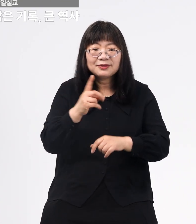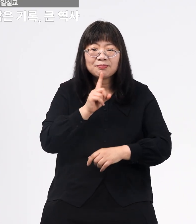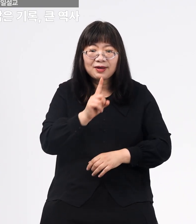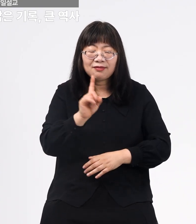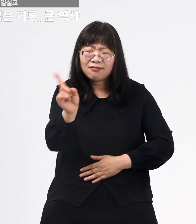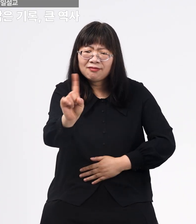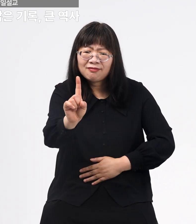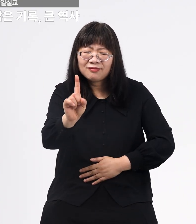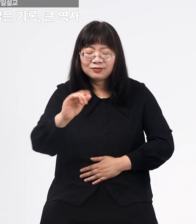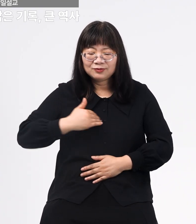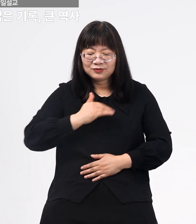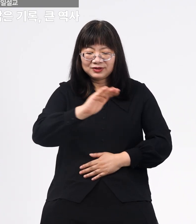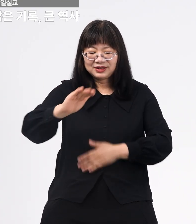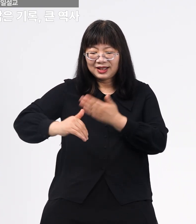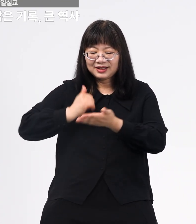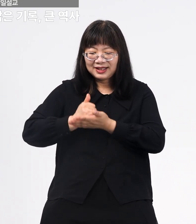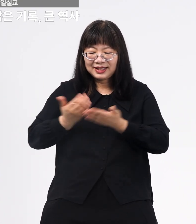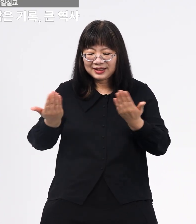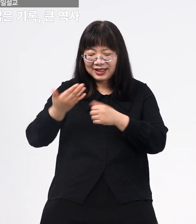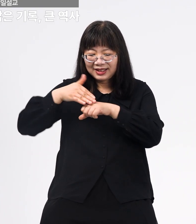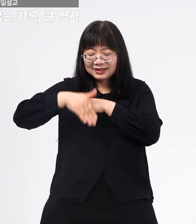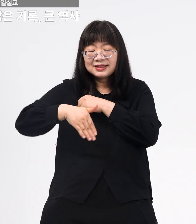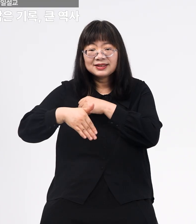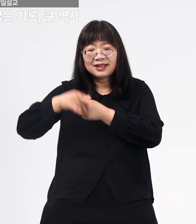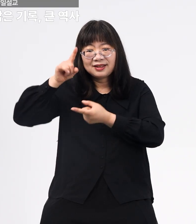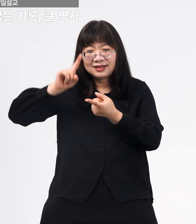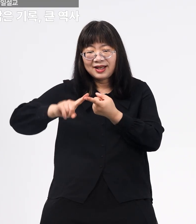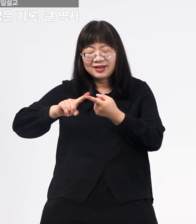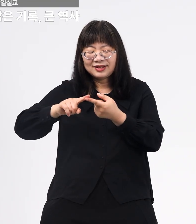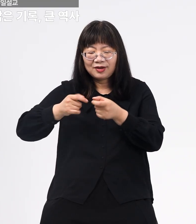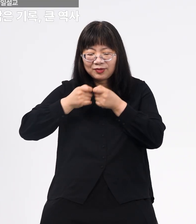우리는 하나님의 일하시는 방식을 여기서